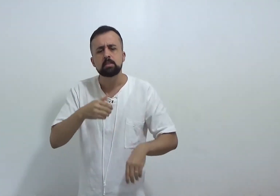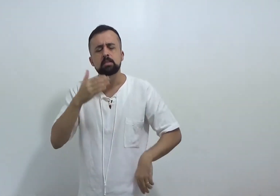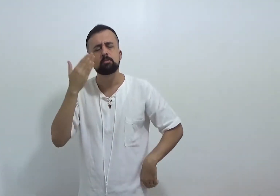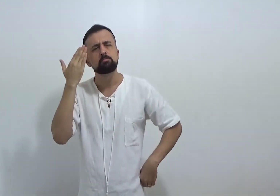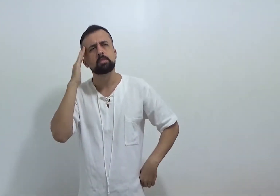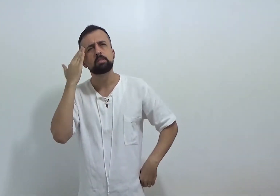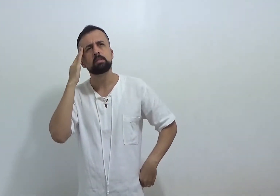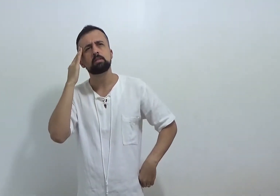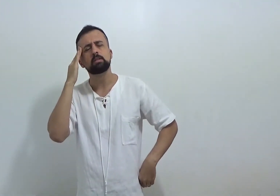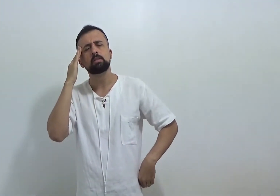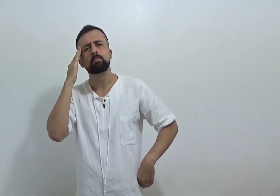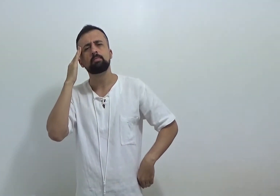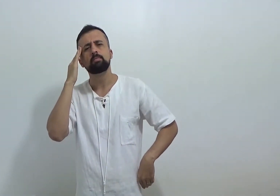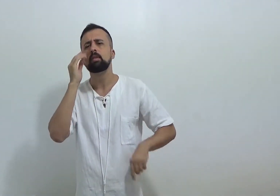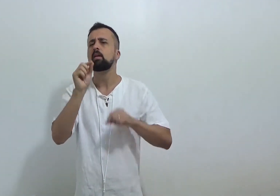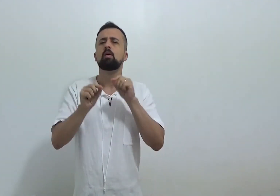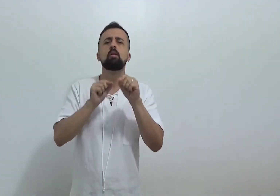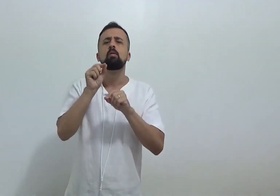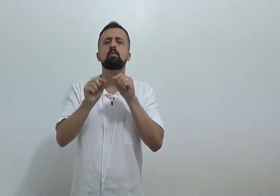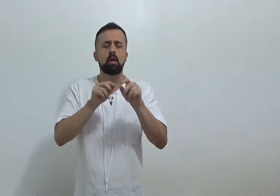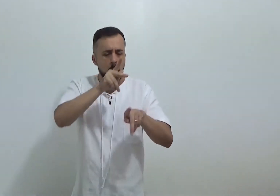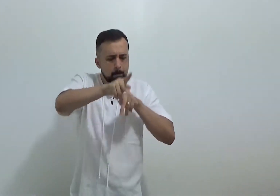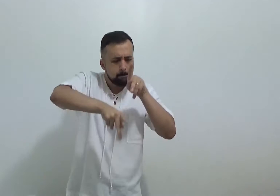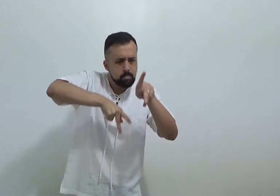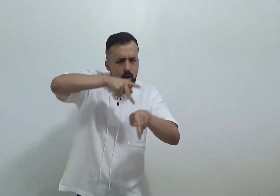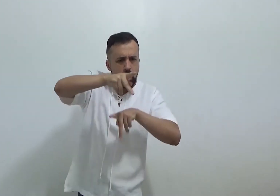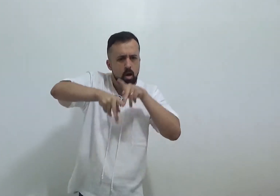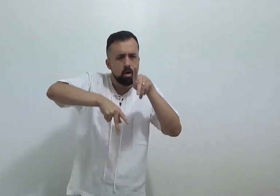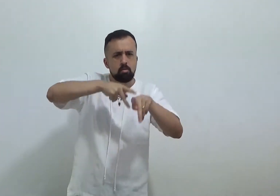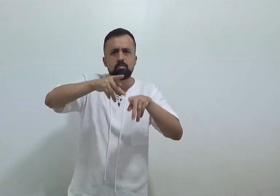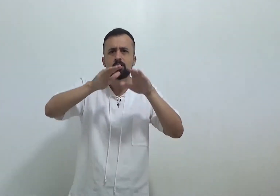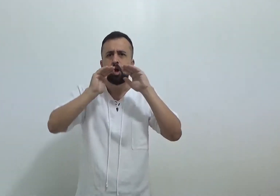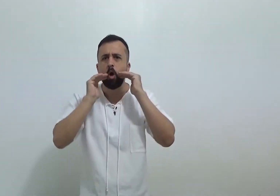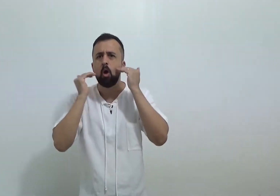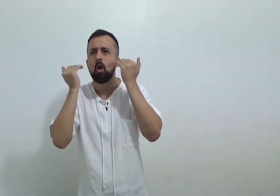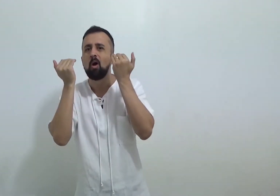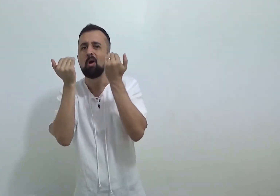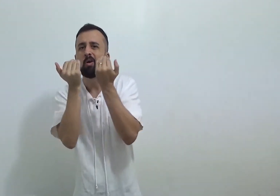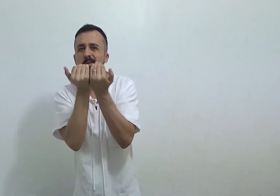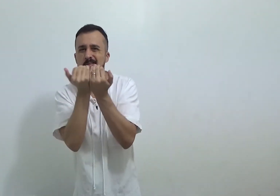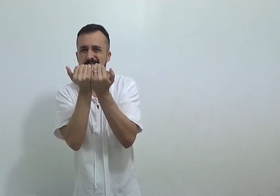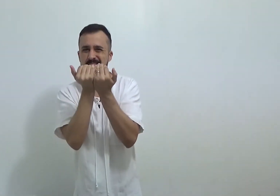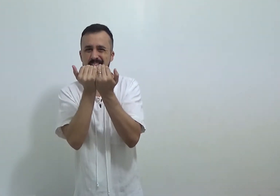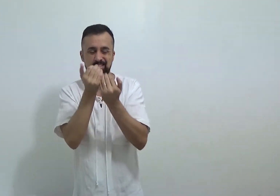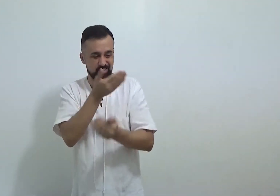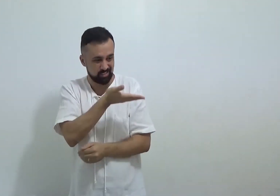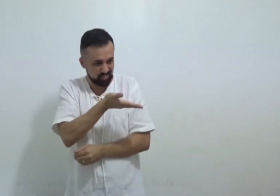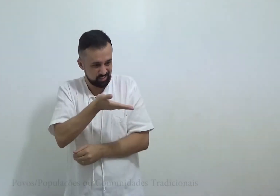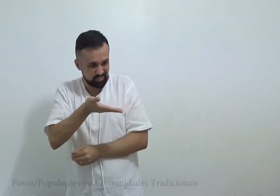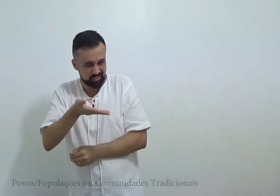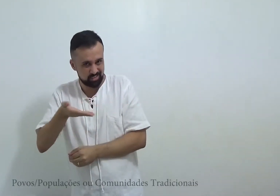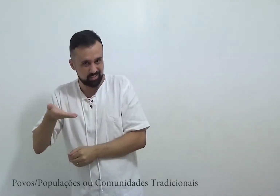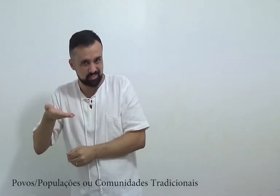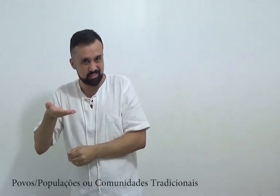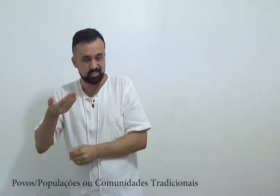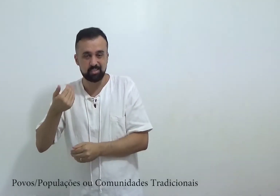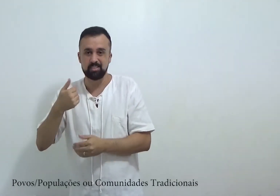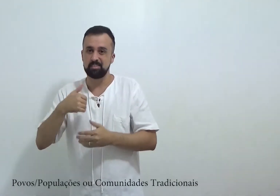Bem, para começarmos, precisamos entender o que são povos, populações